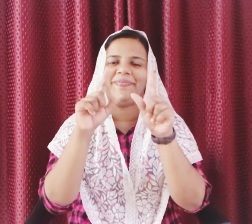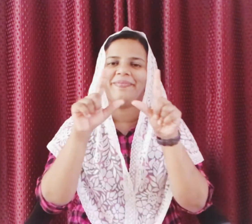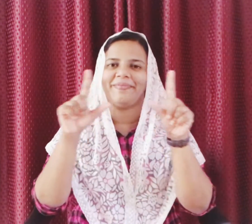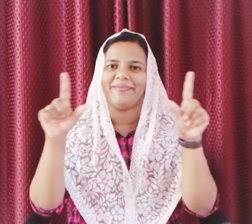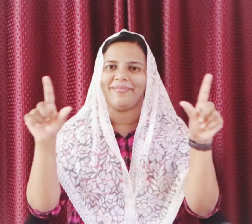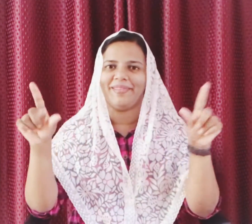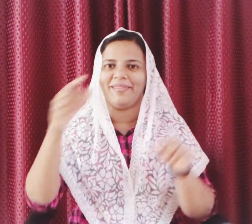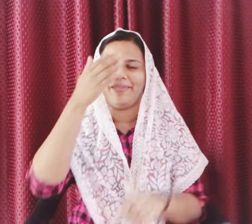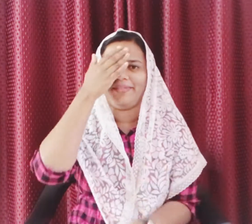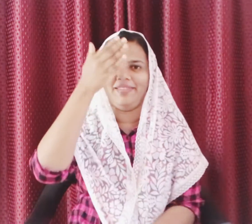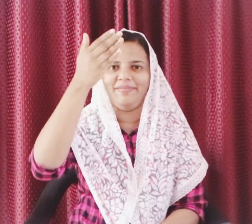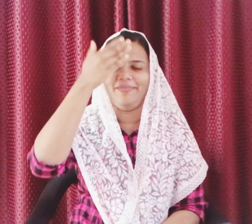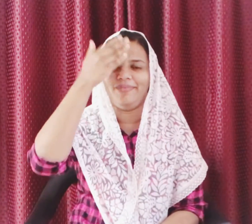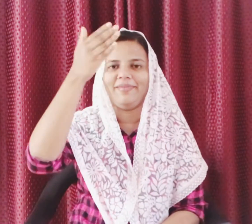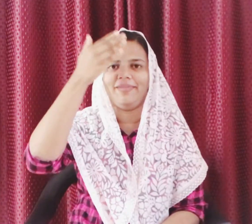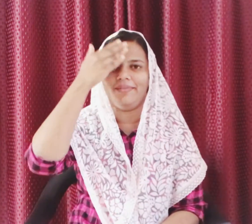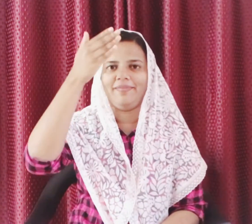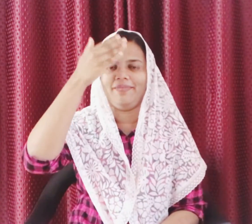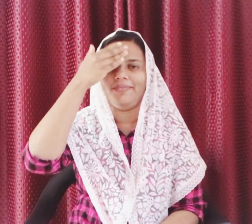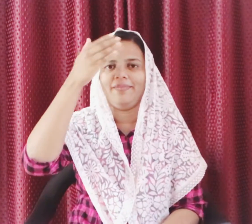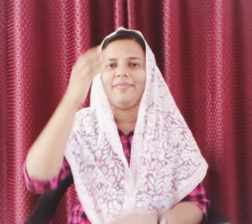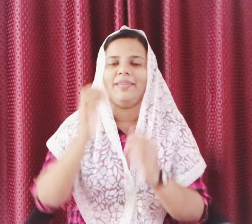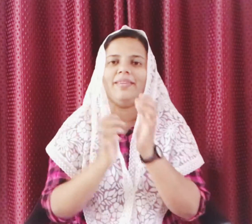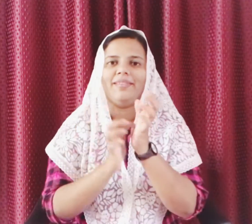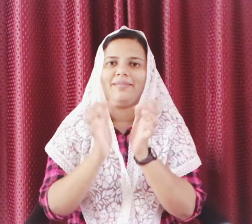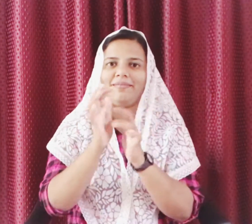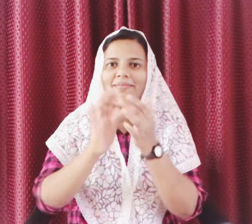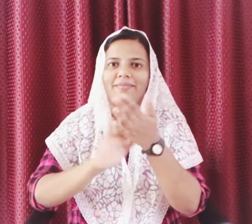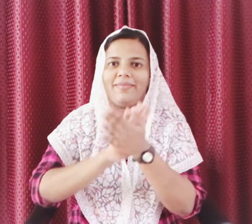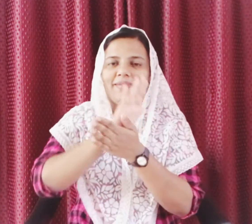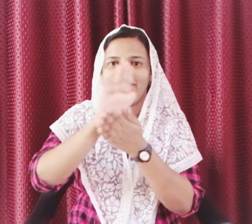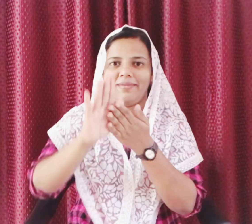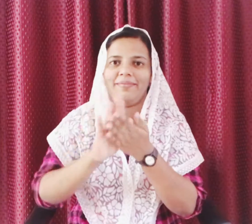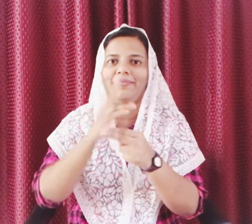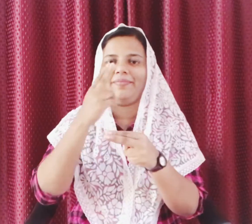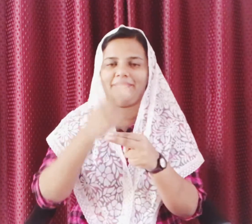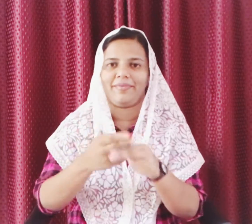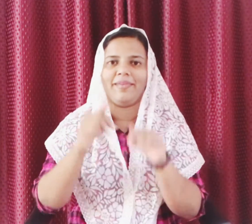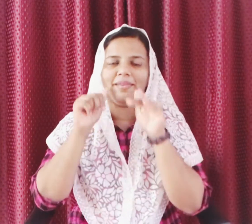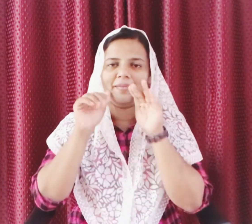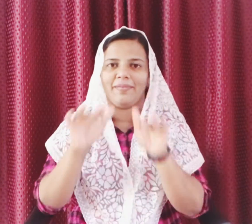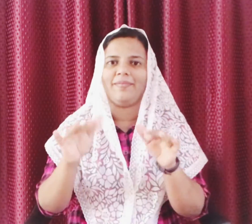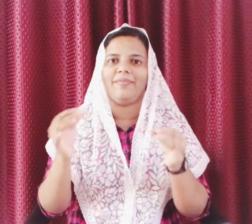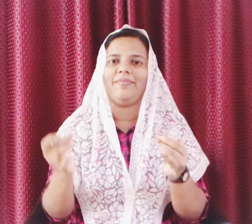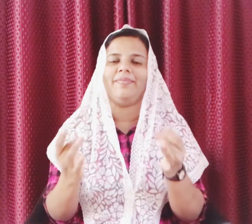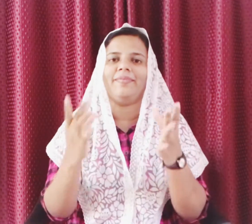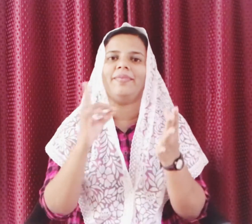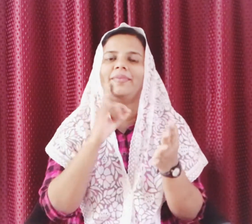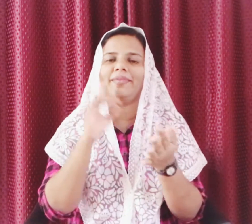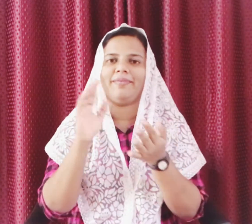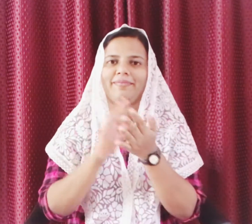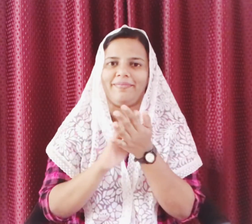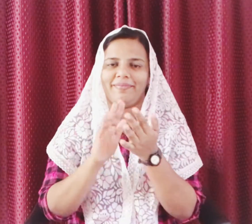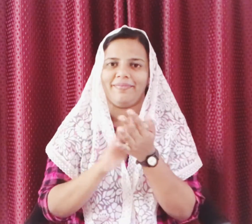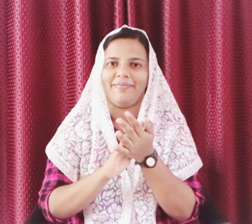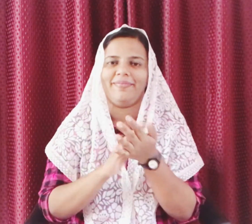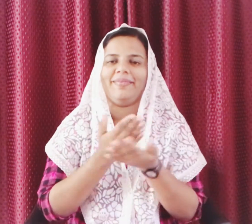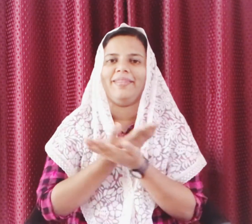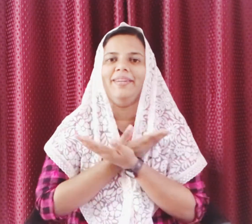പ്രൈസ് ലോർഡ്, ഹല്ലേലൂയാ. സ്തോത്രം, സ്തോത്രം, സ്തോത്രം. കർത്താവിൻ്റെ അതിപരിശുദ്ധമായ തിരുനാമം ഈ അനുഗ്രഹിക്കപ്പെട്ട പ്രഭാതത്തിൽ വാഴ്ത്തപ്പെടുമാറാകട്ടെ.